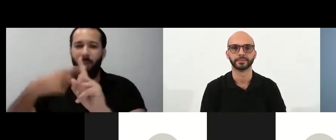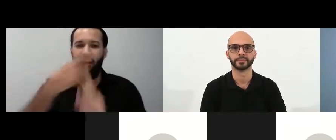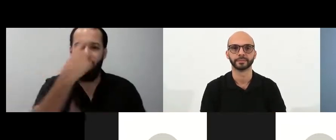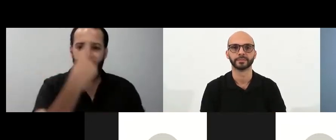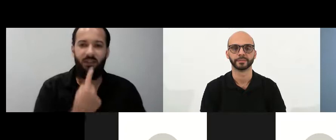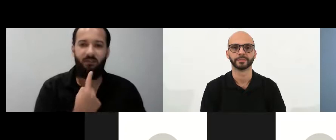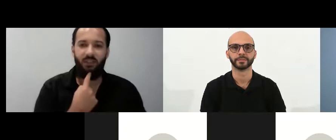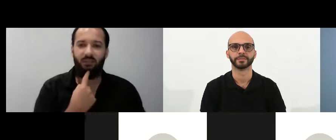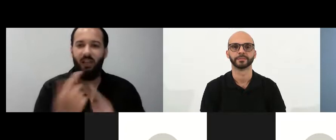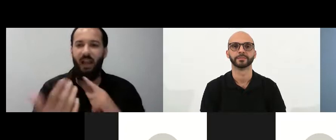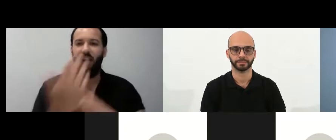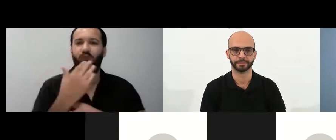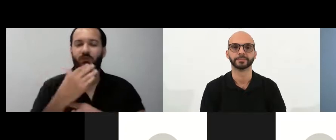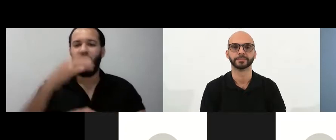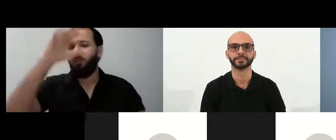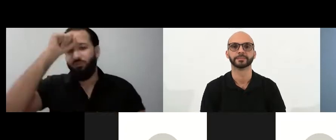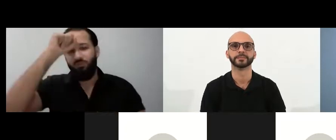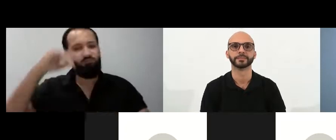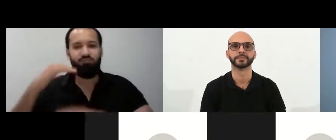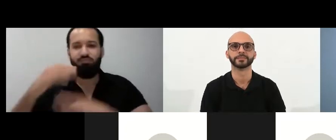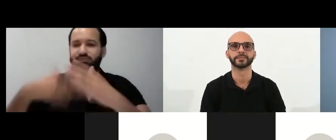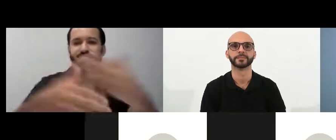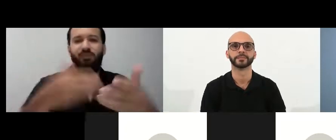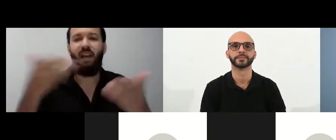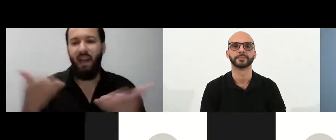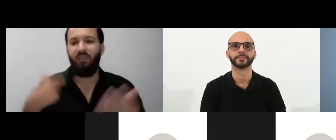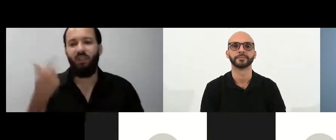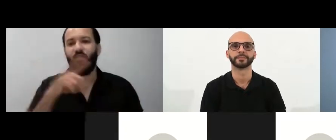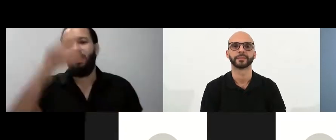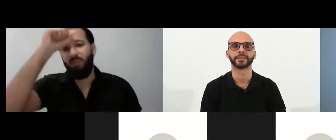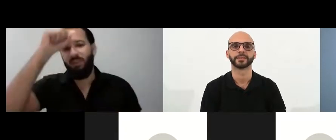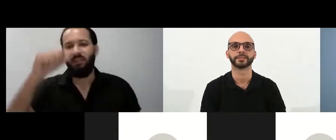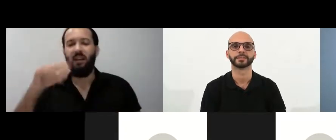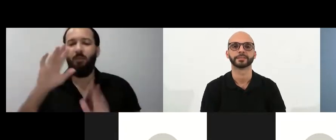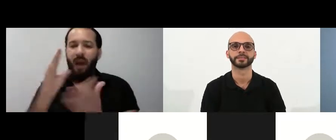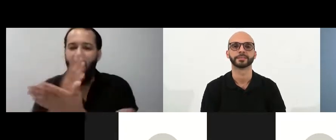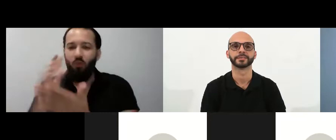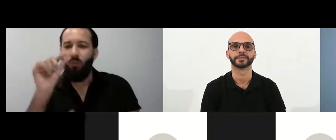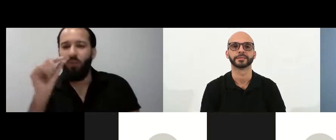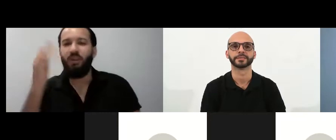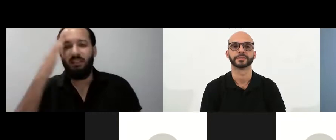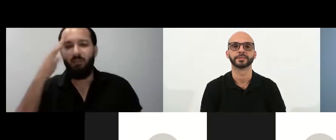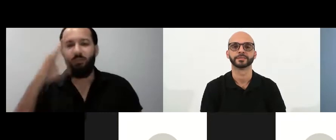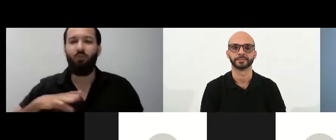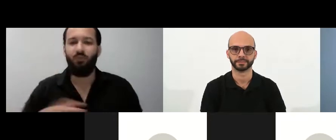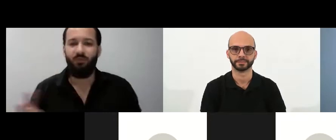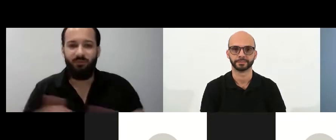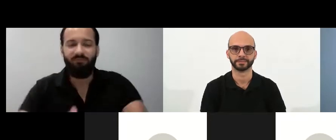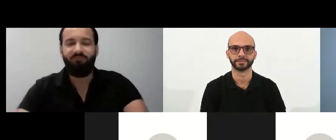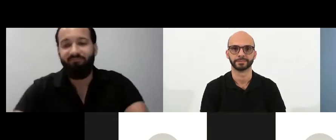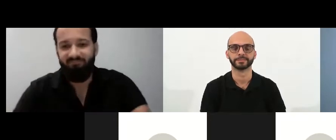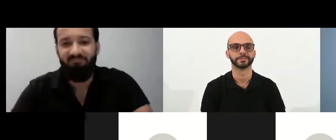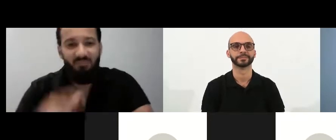entendimento. Então isso ajuda bastante. Então a imagem dá para nós o entendimento, e isso é um processo de